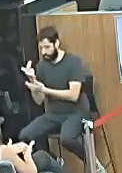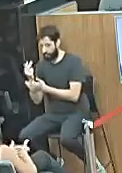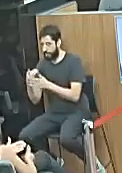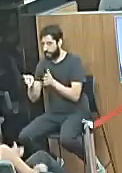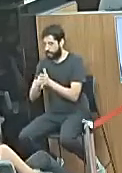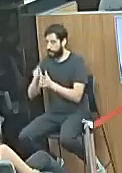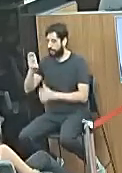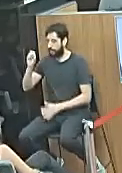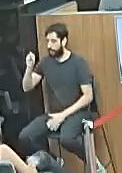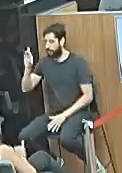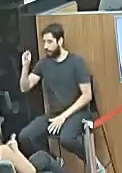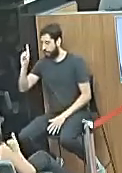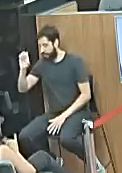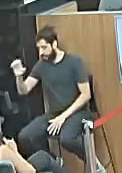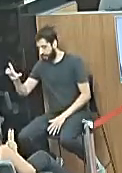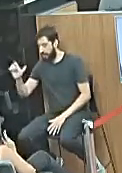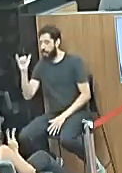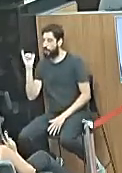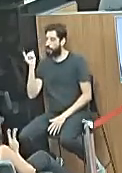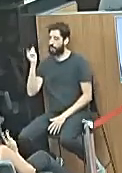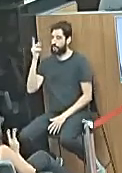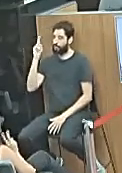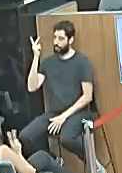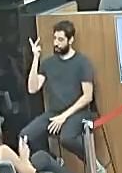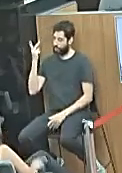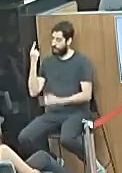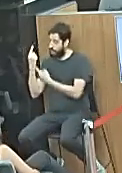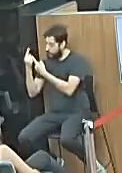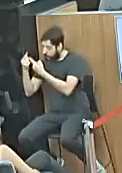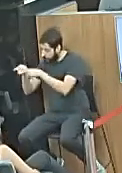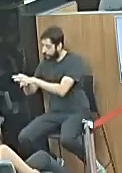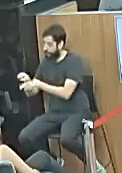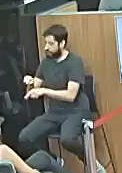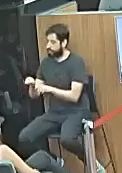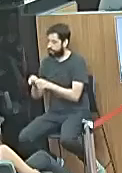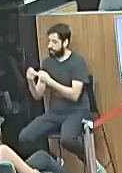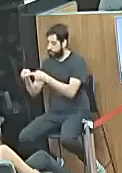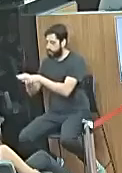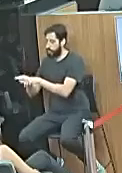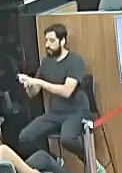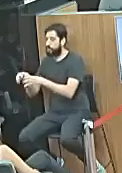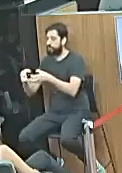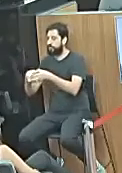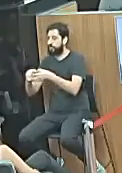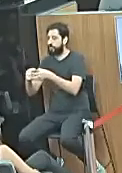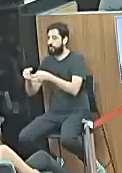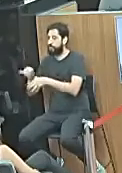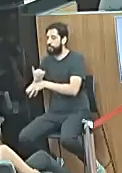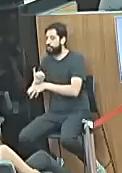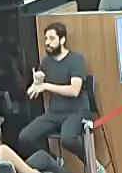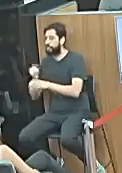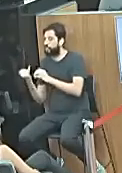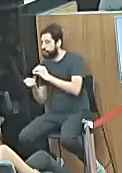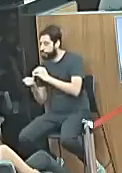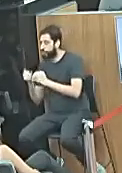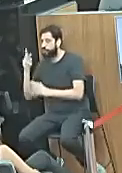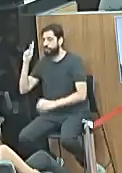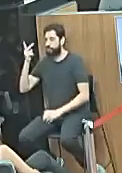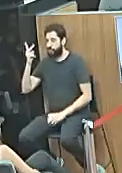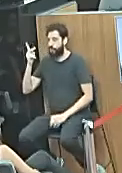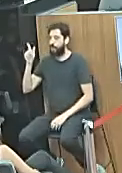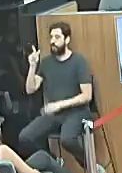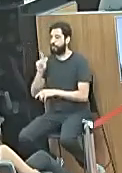contação de histórias em parceria com o instituto histórico e geográfico de montes claros